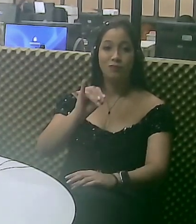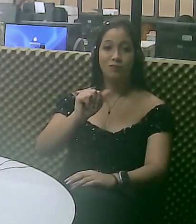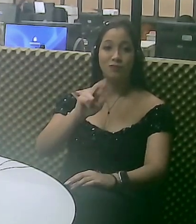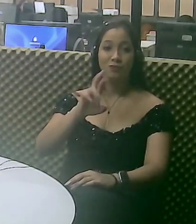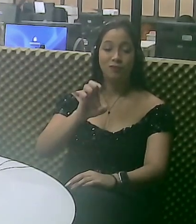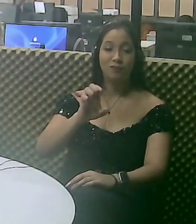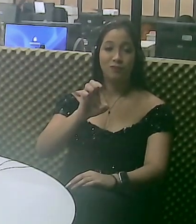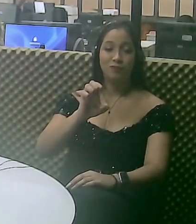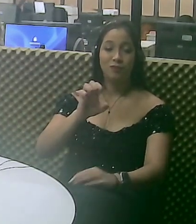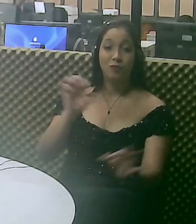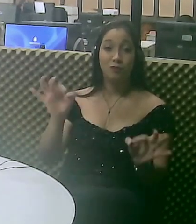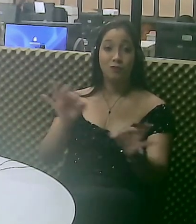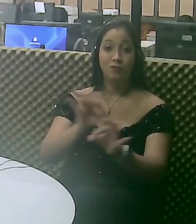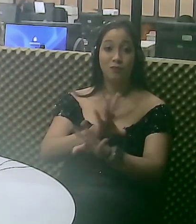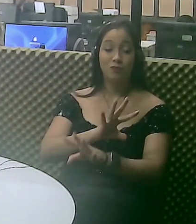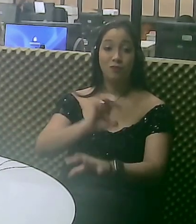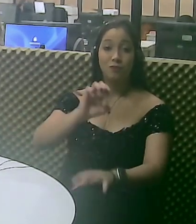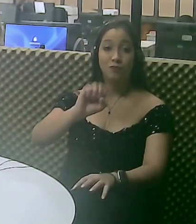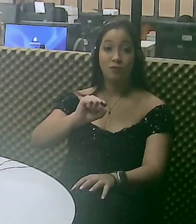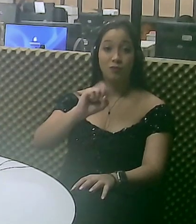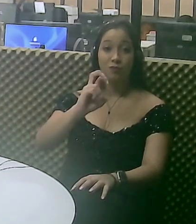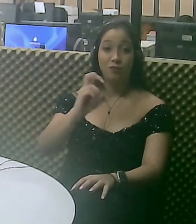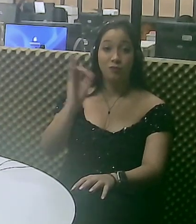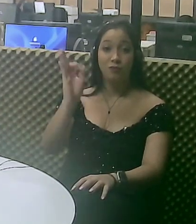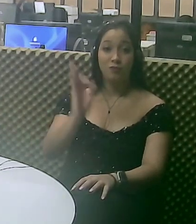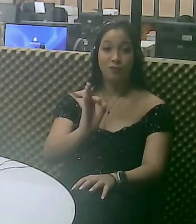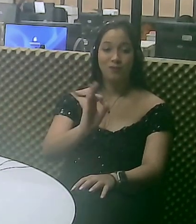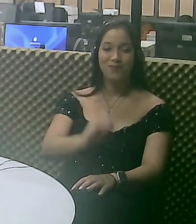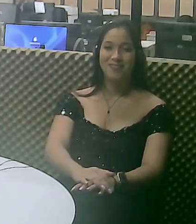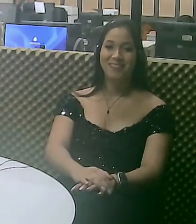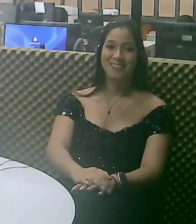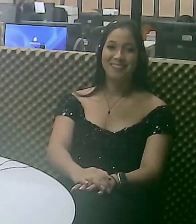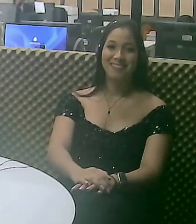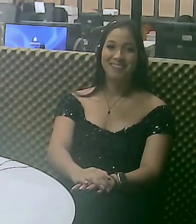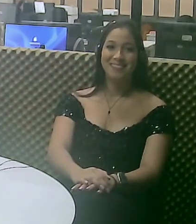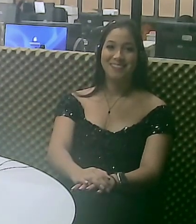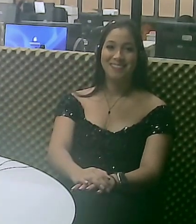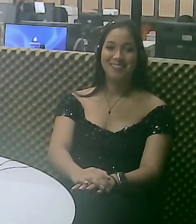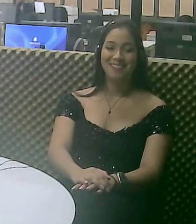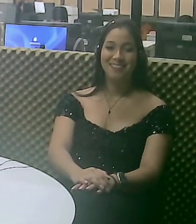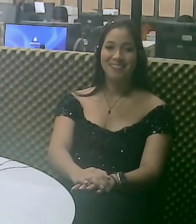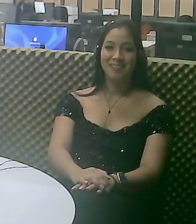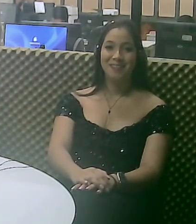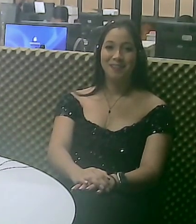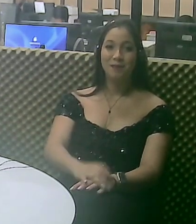Resende, concluído em 85%. Giro